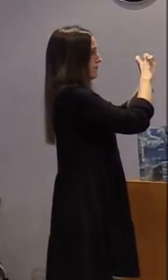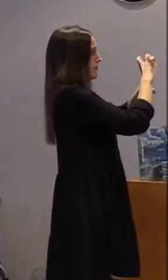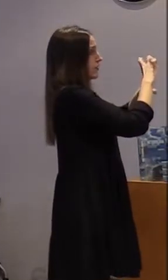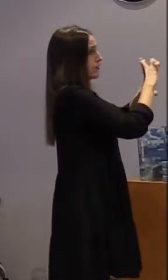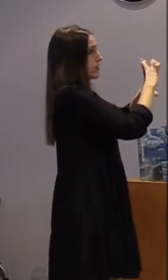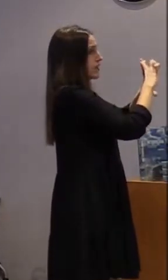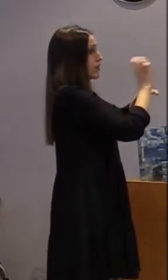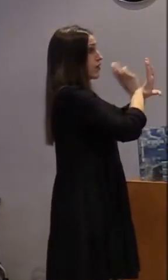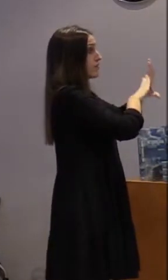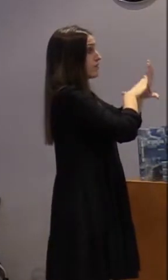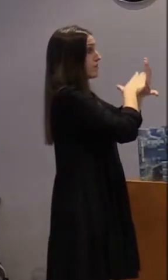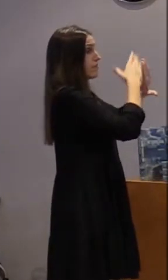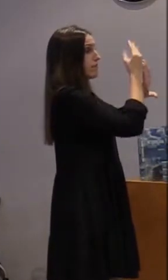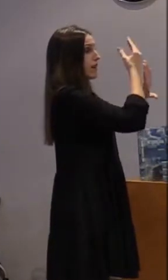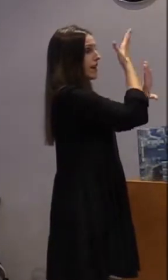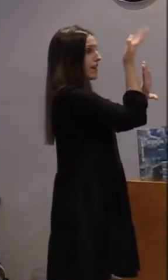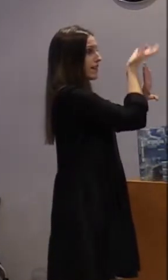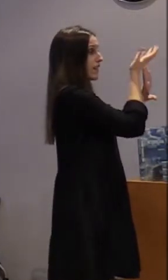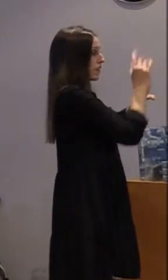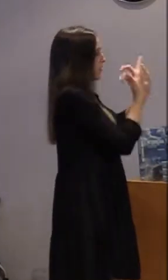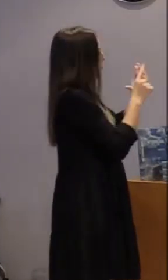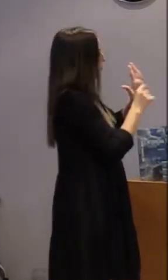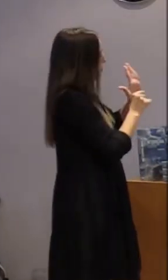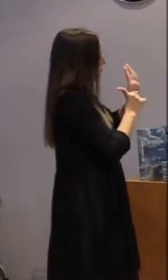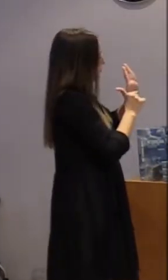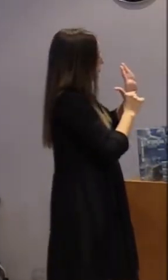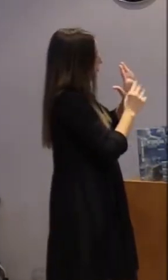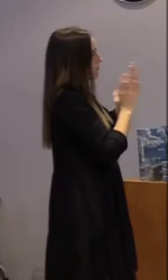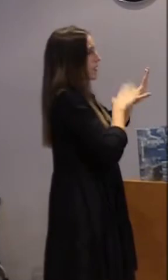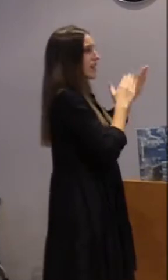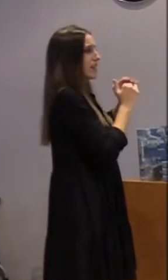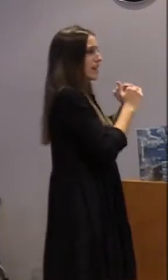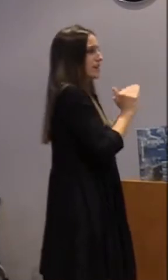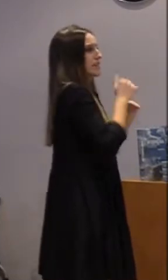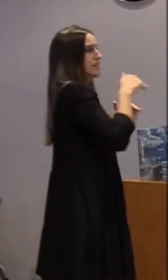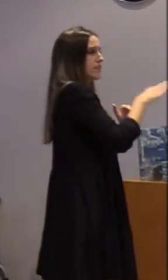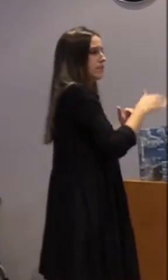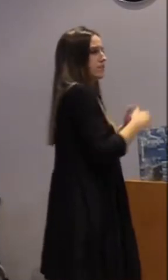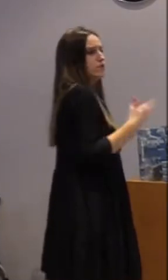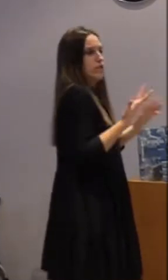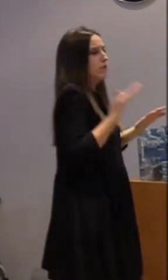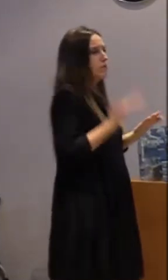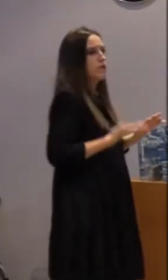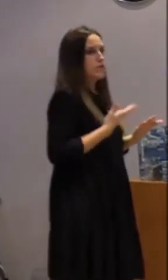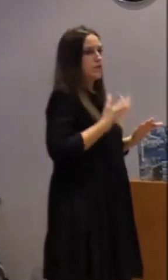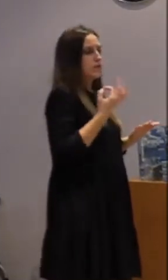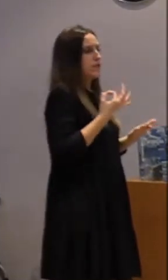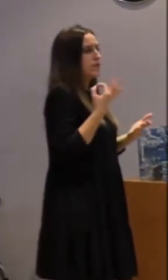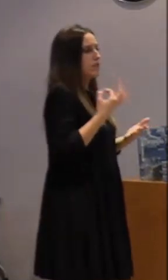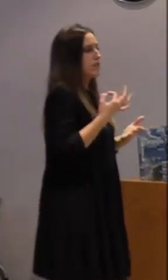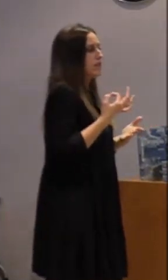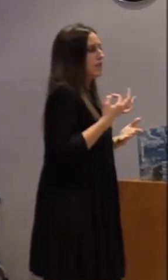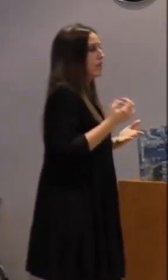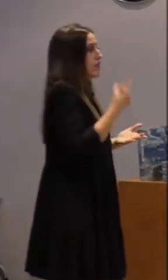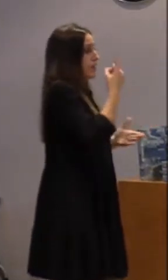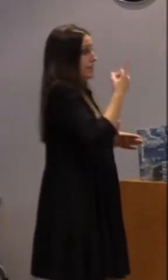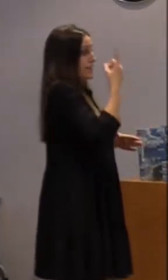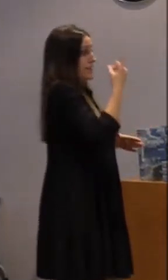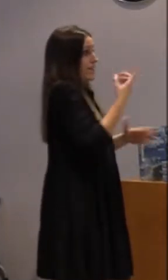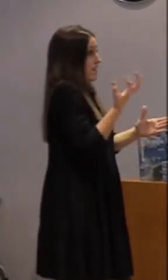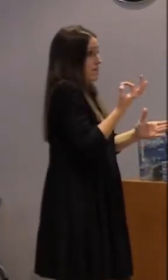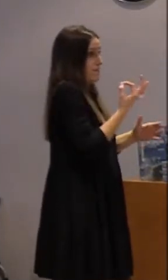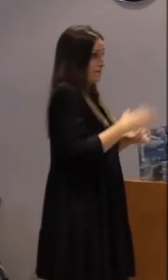cielo, y solo 1/3 lo de abajo. Es decir, que para Ruiz Dael lo importante era retratar lo que pasa ahí arriba, no lo que pasa aquí abajo.